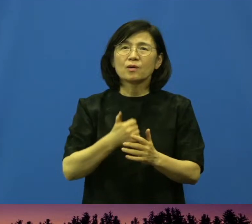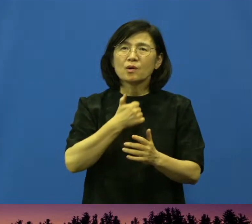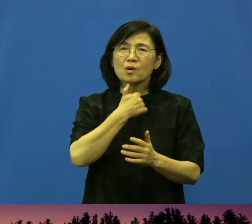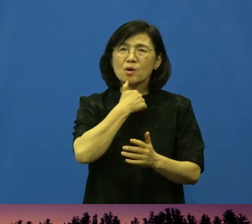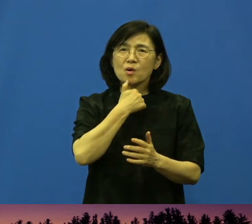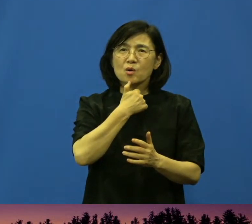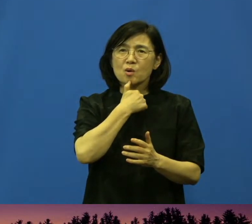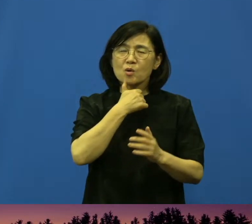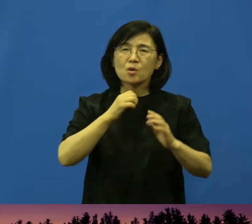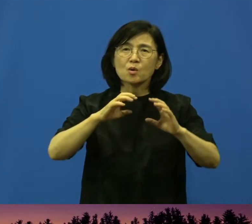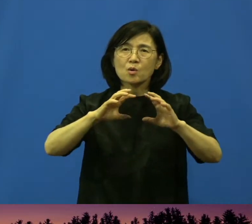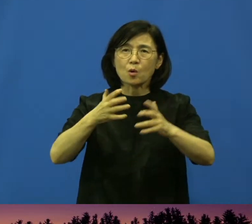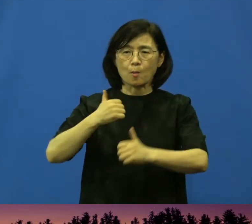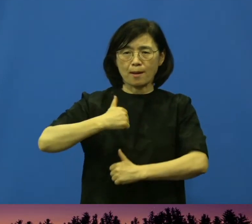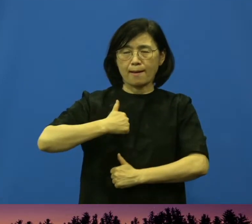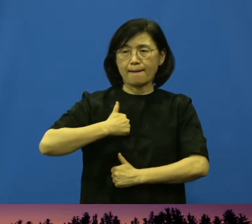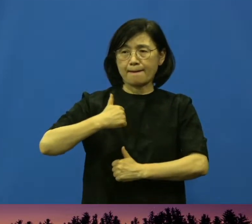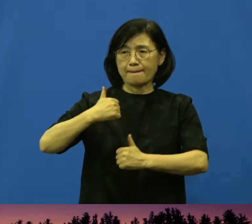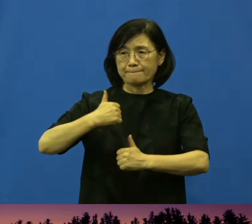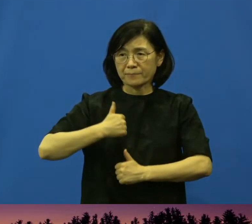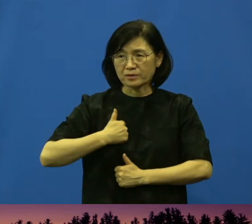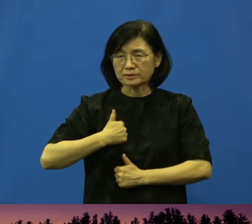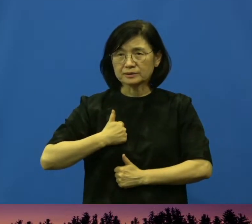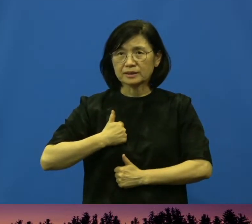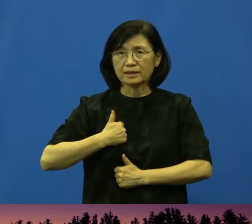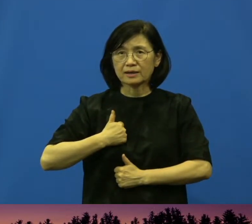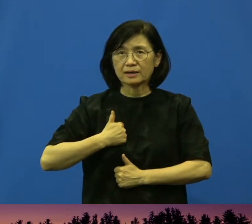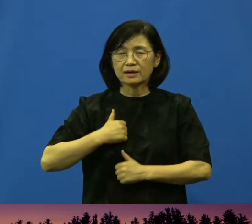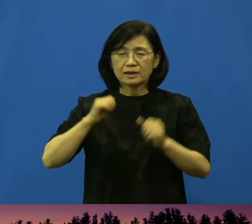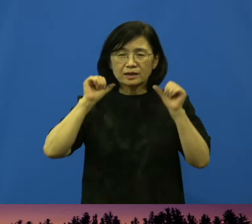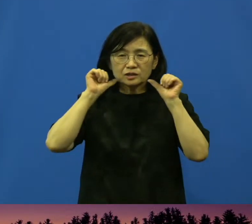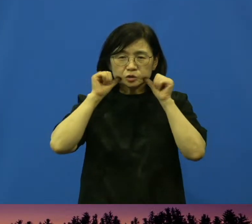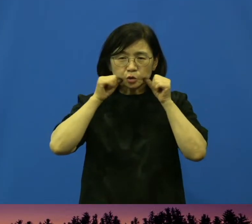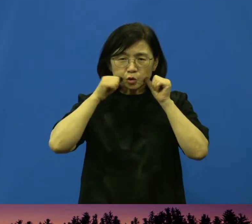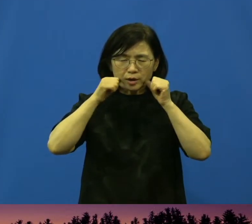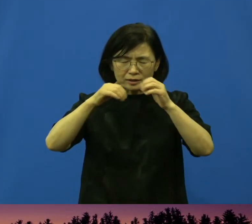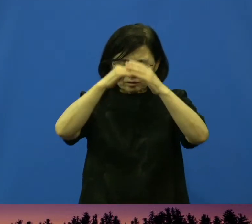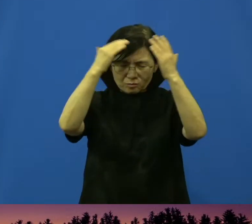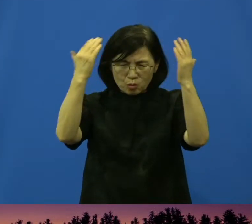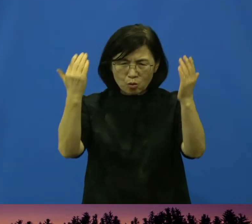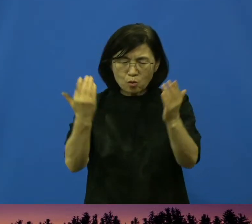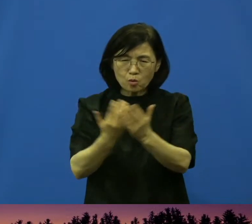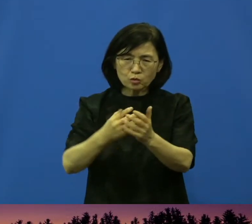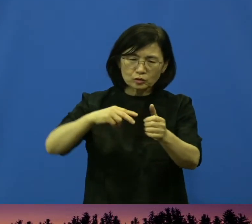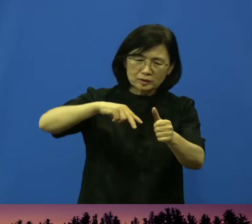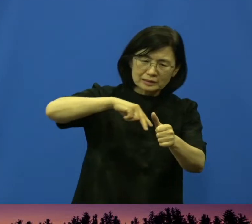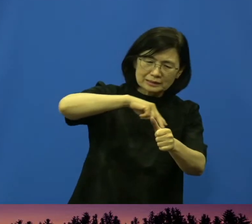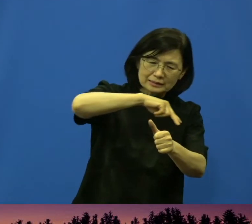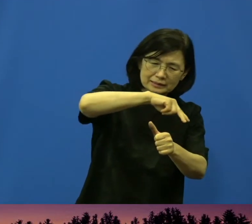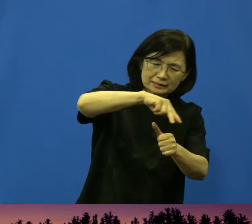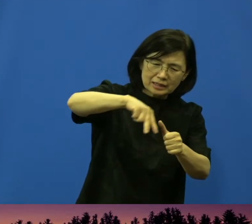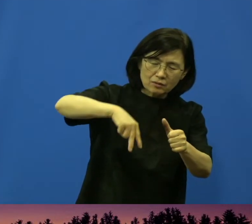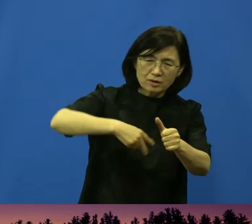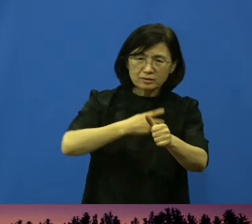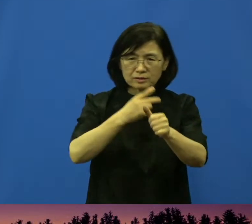그리고 병사들의, 그리고 야유하는 모든 것에서도 당신의 힘을 완전히 빼시고